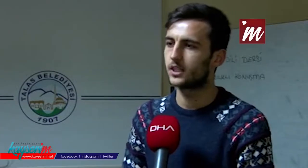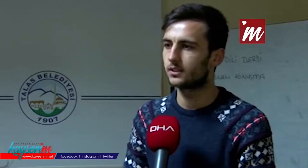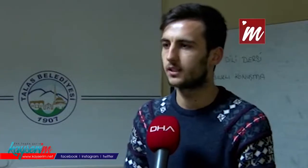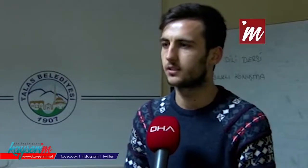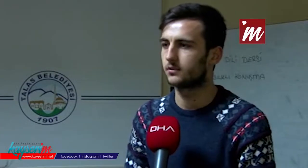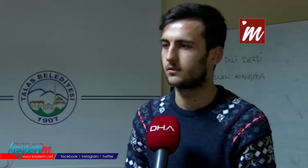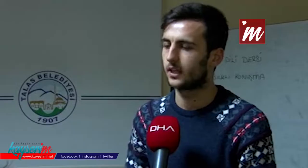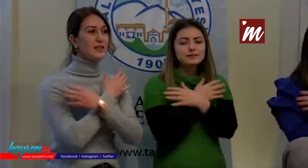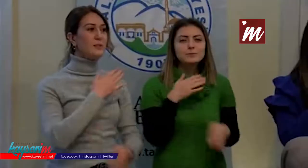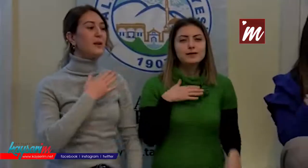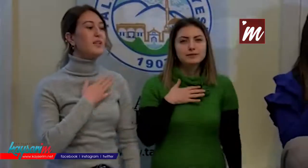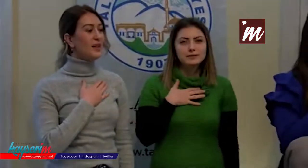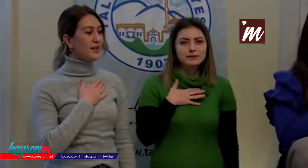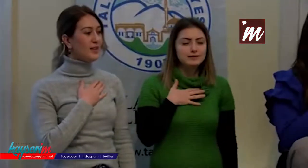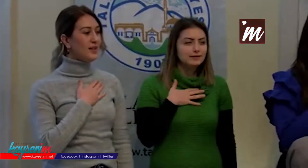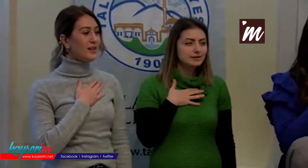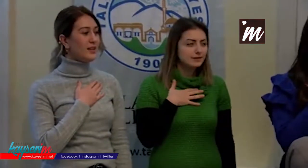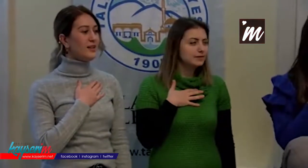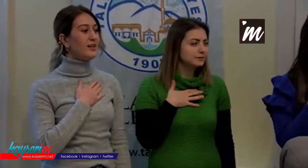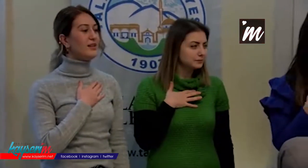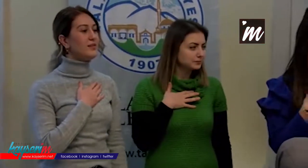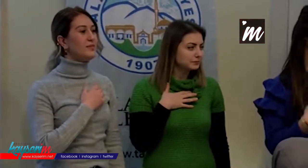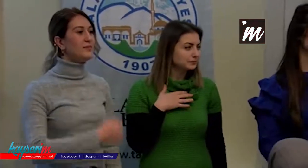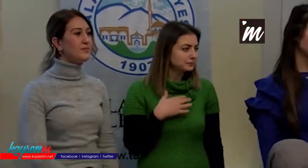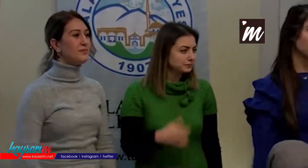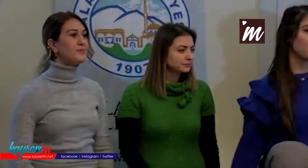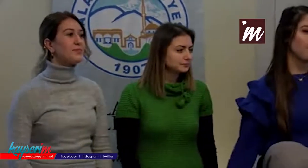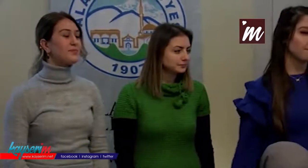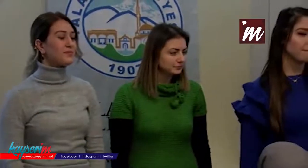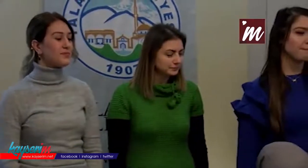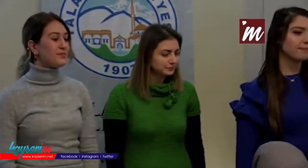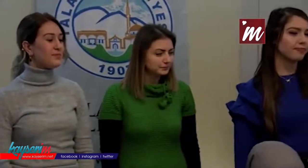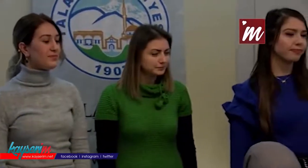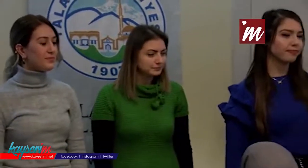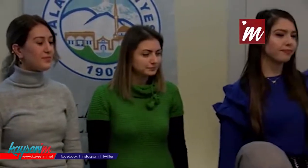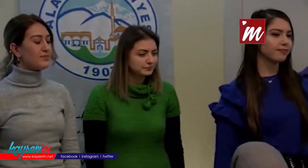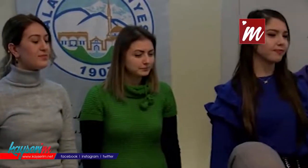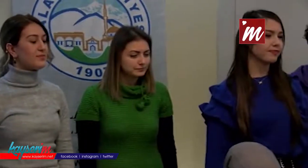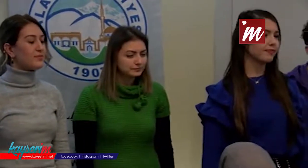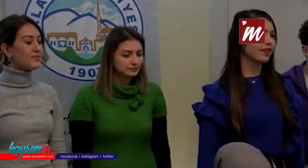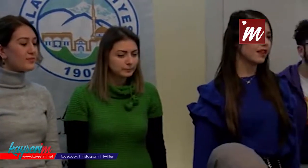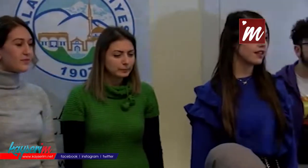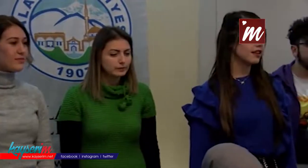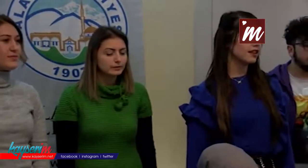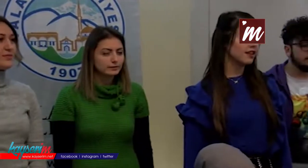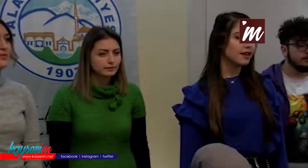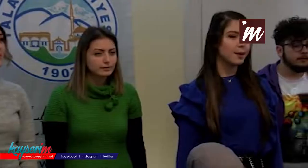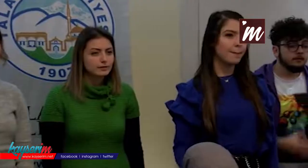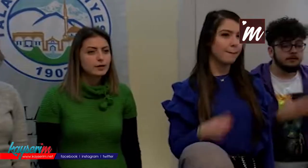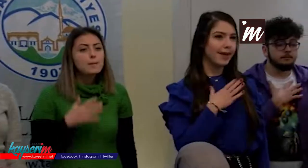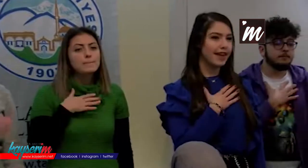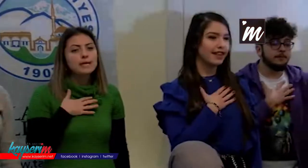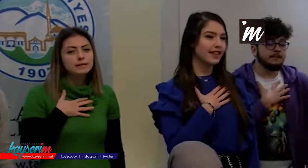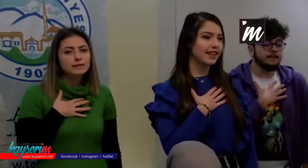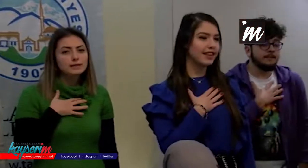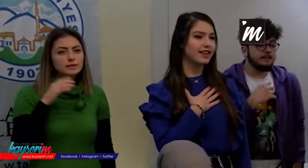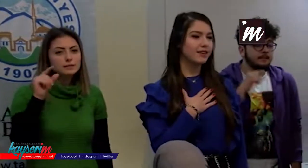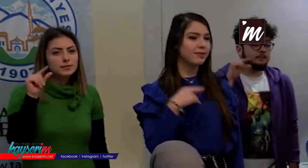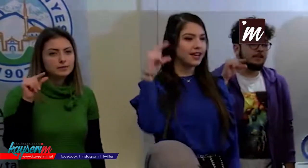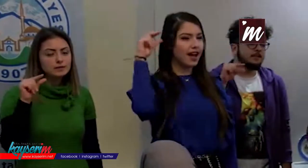çevirerek yani her tarafa yönelik bir çalışmaydı Herkesin dinleyebileceği bir şekilde oldu güzel bir şarkı oldu bu klipte Ben